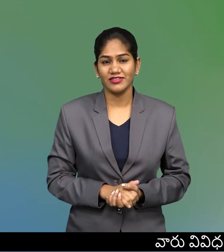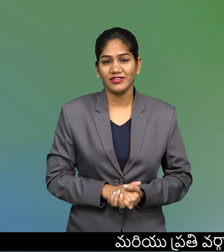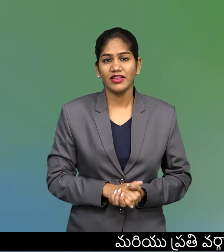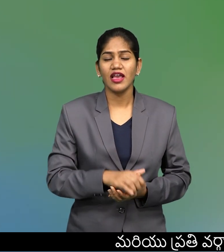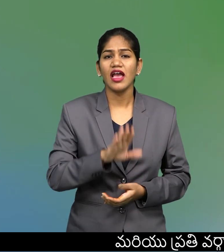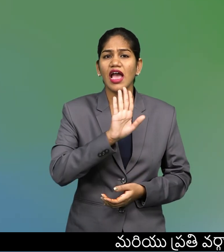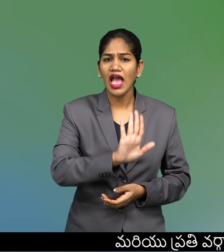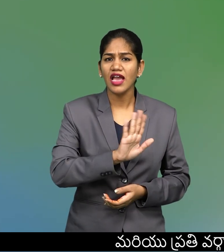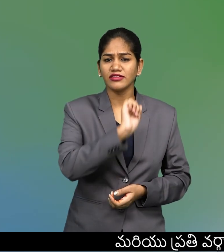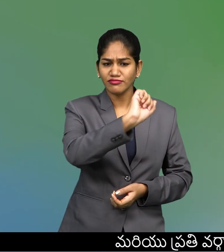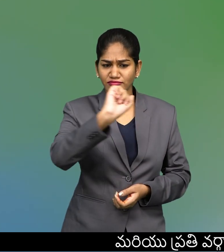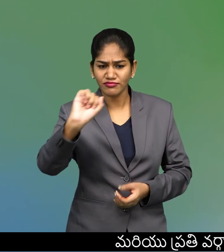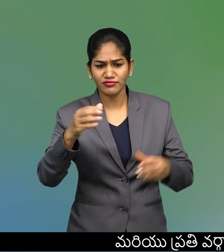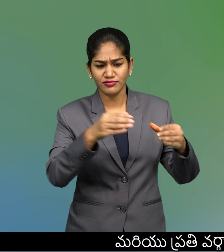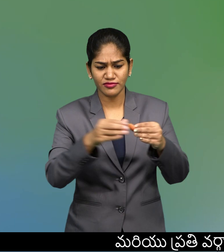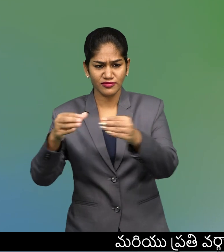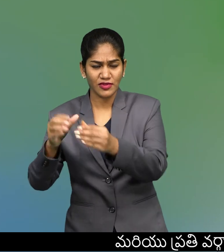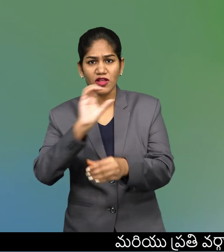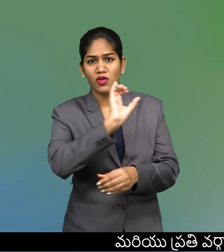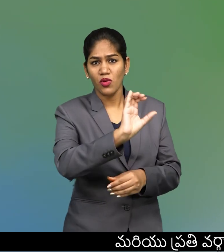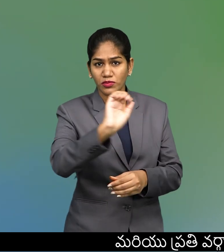మరియు ప్రతి వర్గానికి దాని స్వంత చర్చి ఉంది.